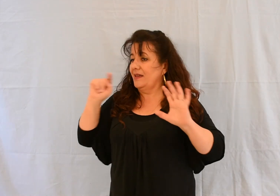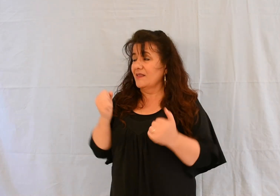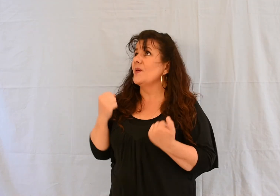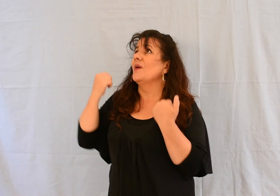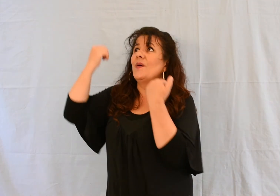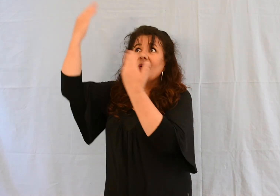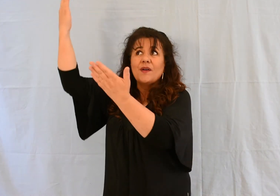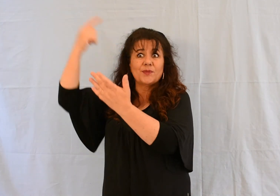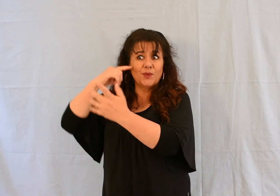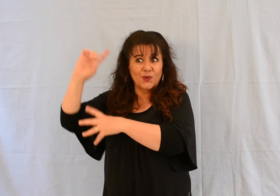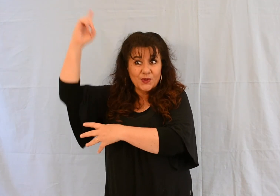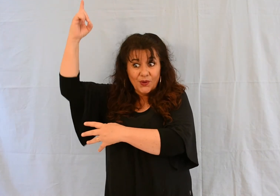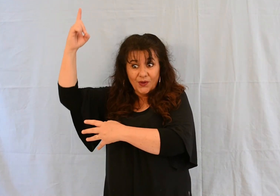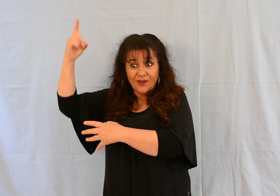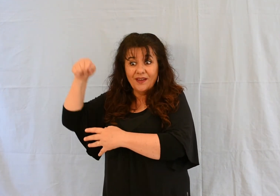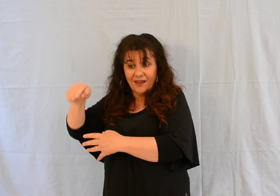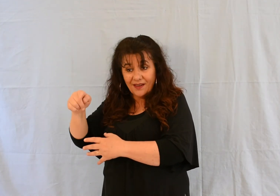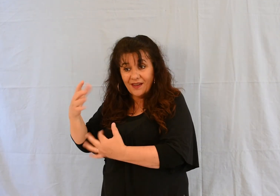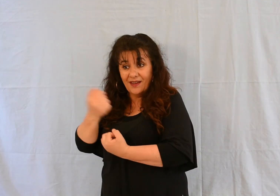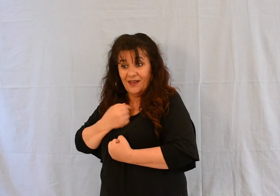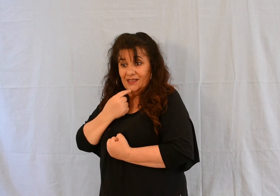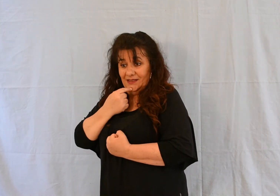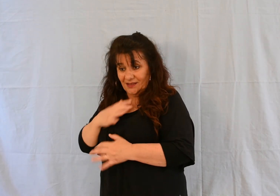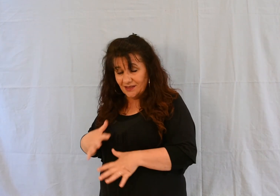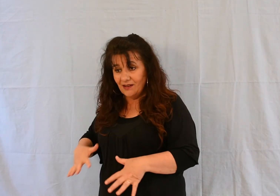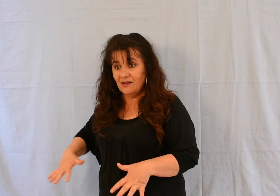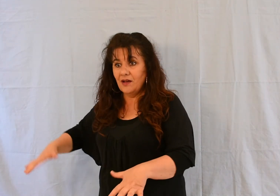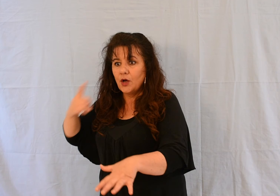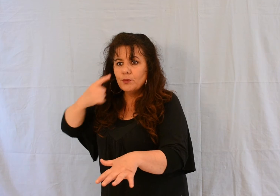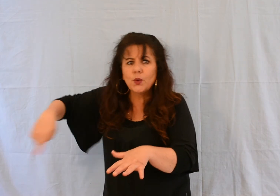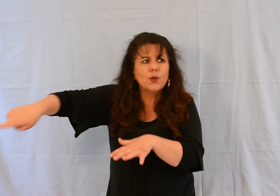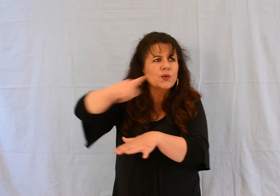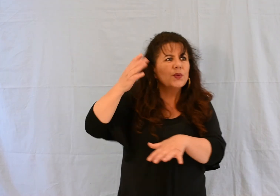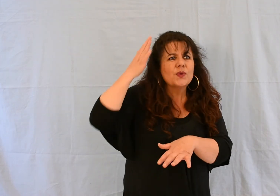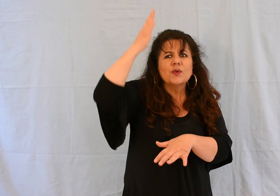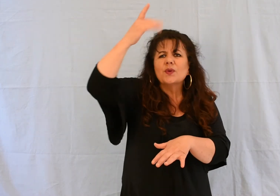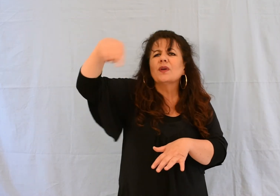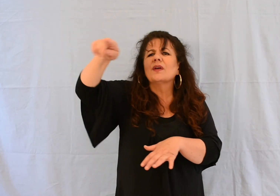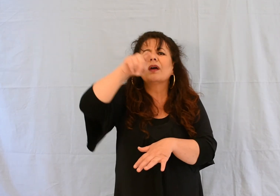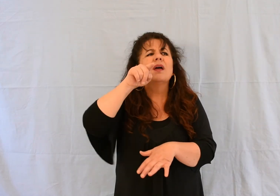Son sang purifiera donc notre conscience des actes qui mènent à la